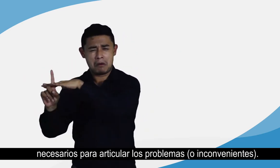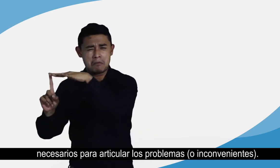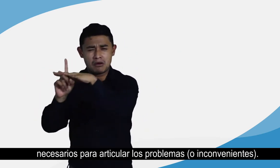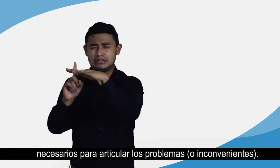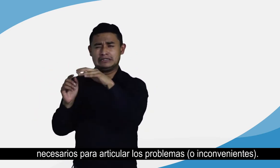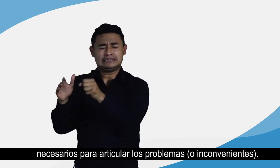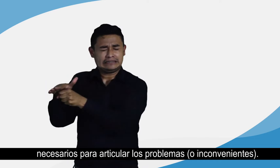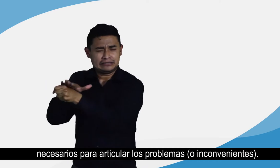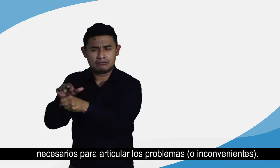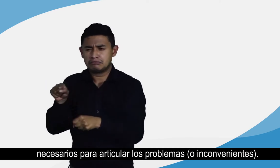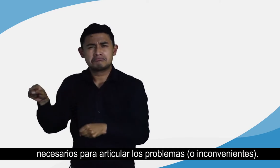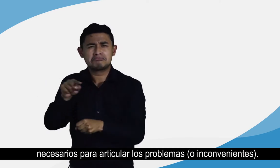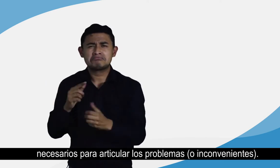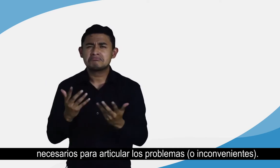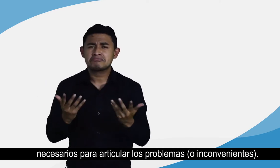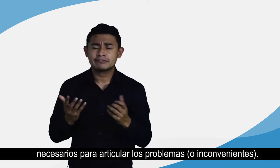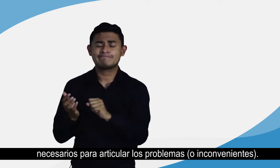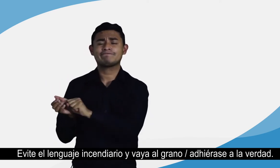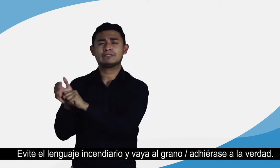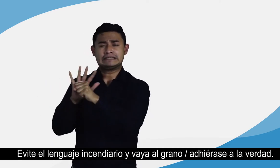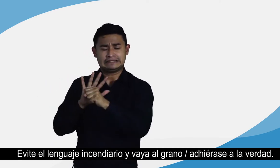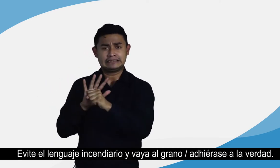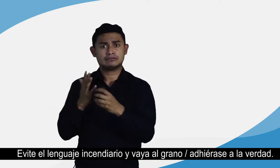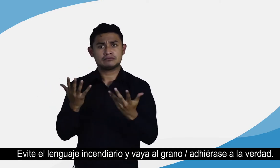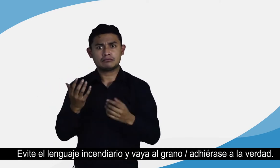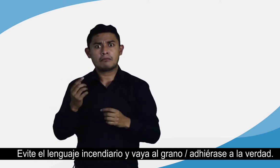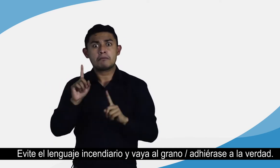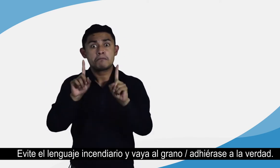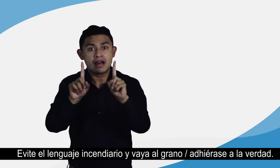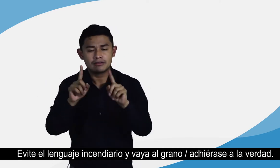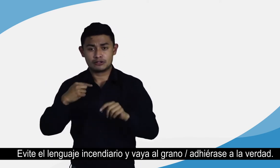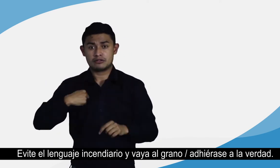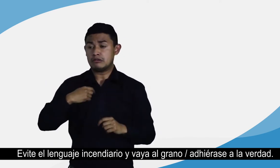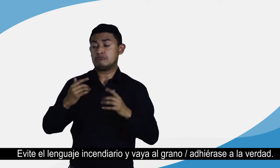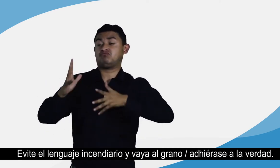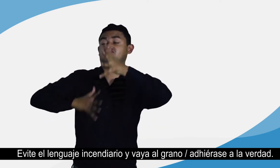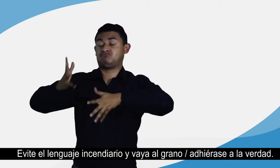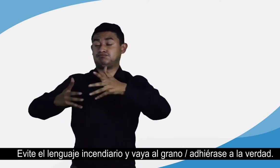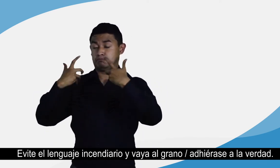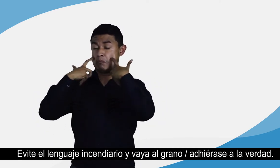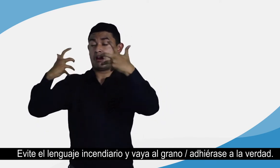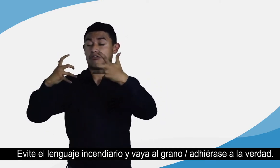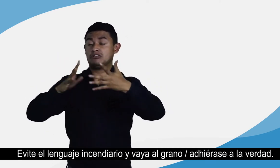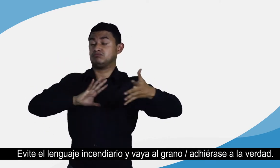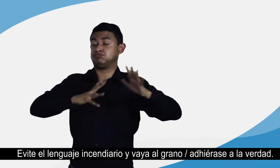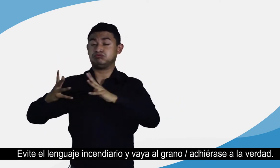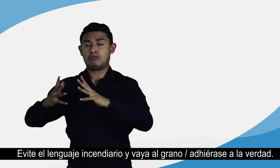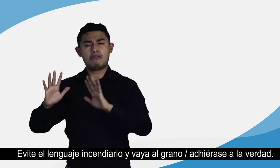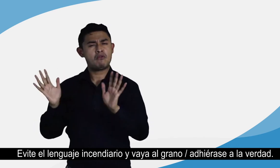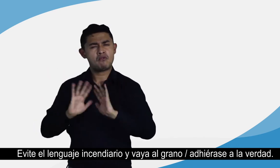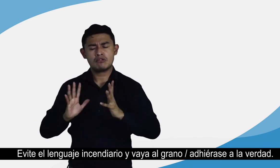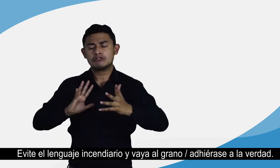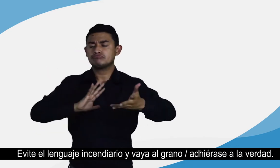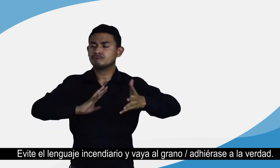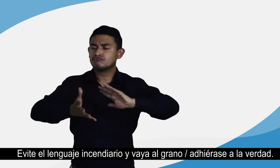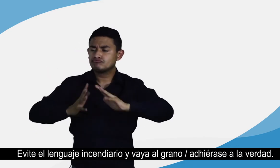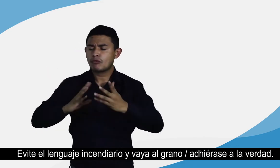los problemas o inconvenientes. Evite el lenguaje incendiario y vaya al grano. Adhiérase a la verdad.